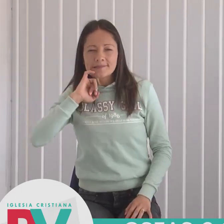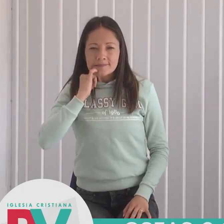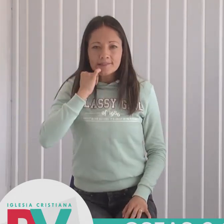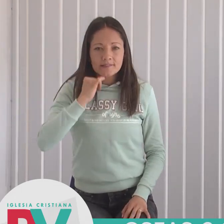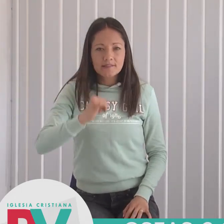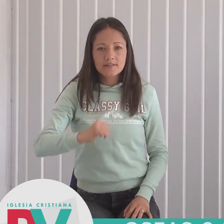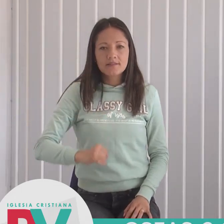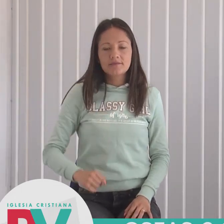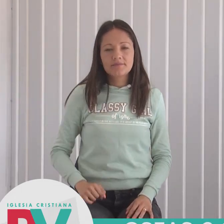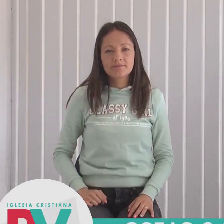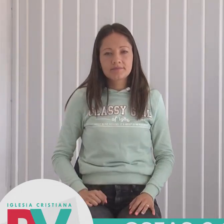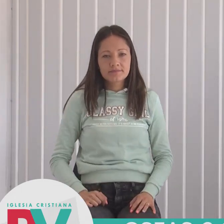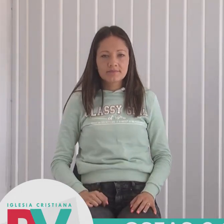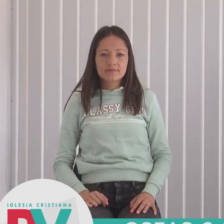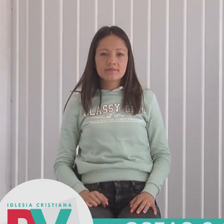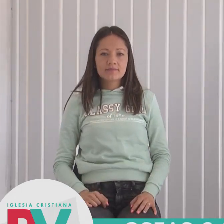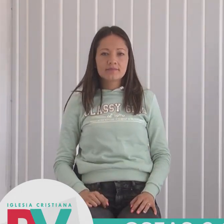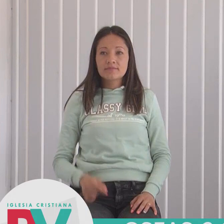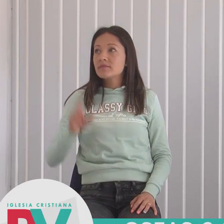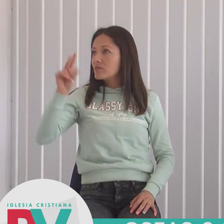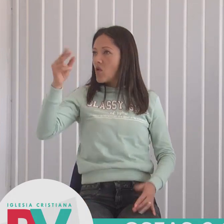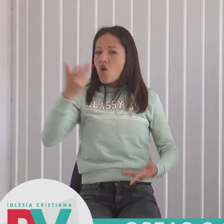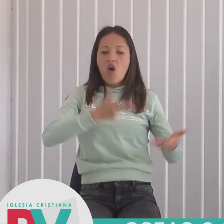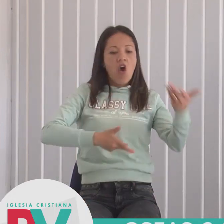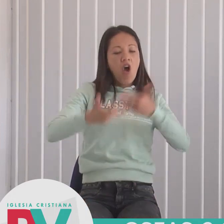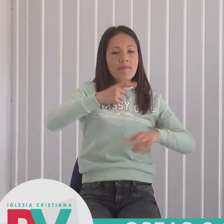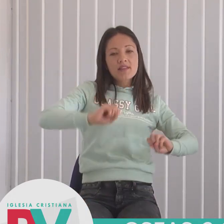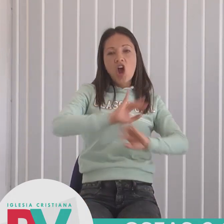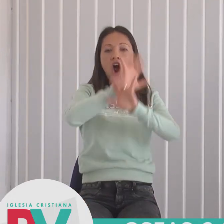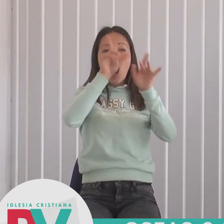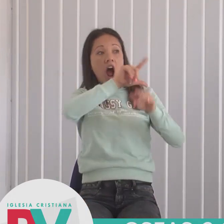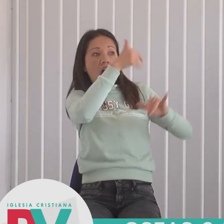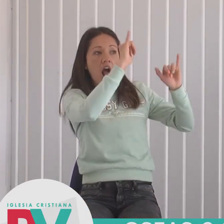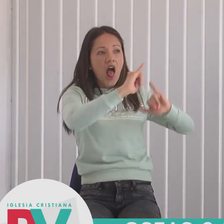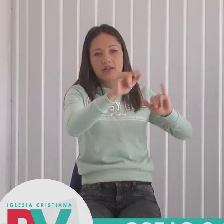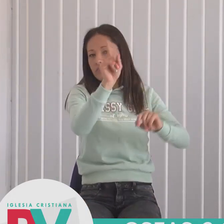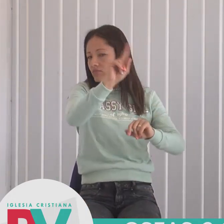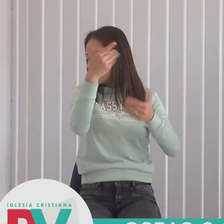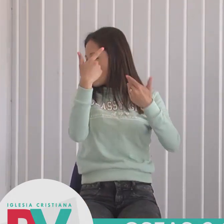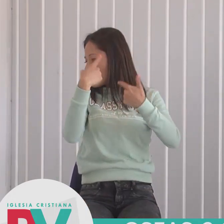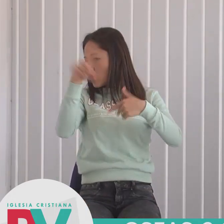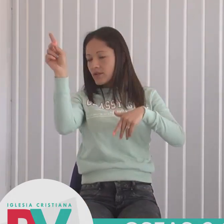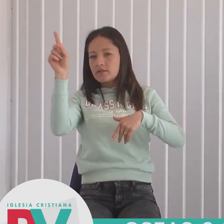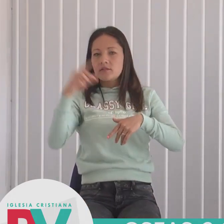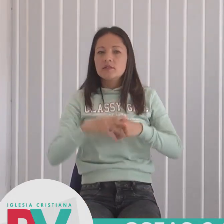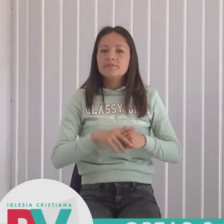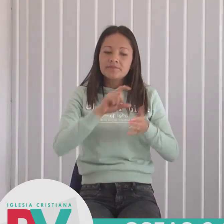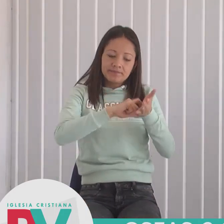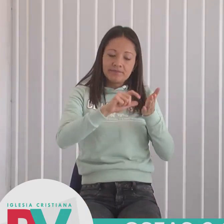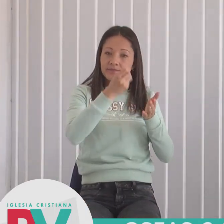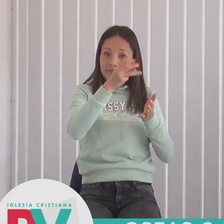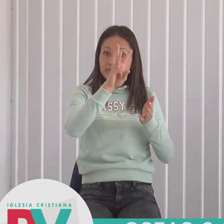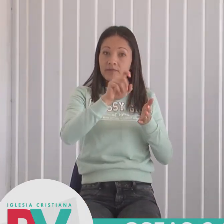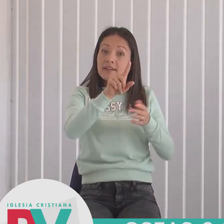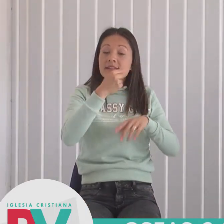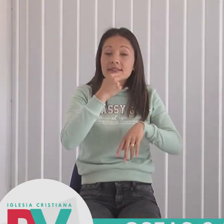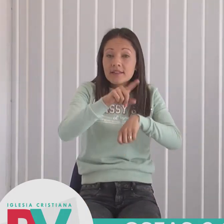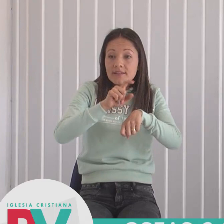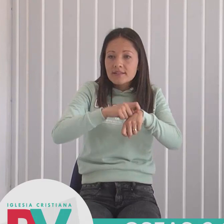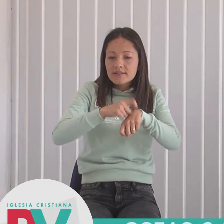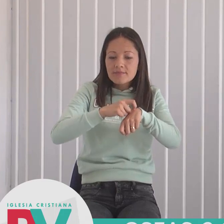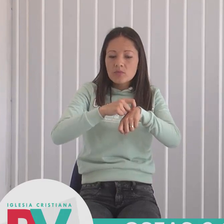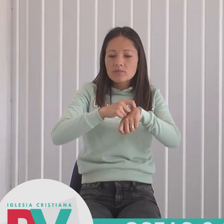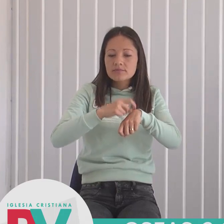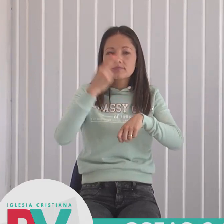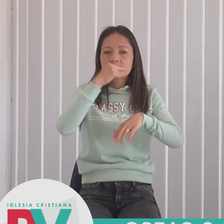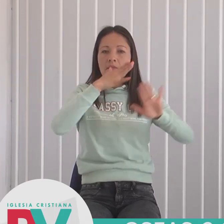Celoso. Él no va a compartir su gloria con nadie más. Y dice el versículo 18, en aquel tiempo